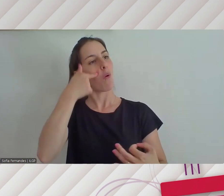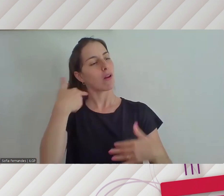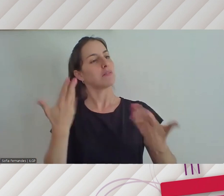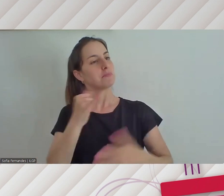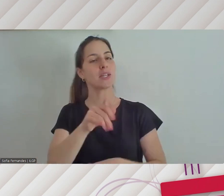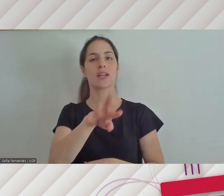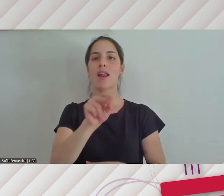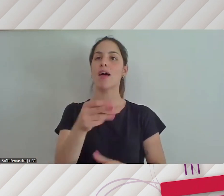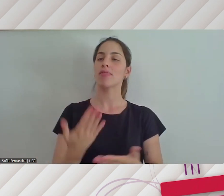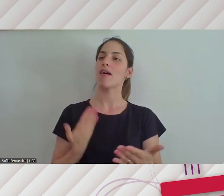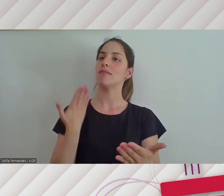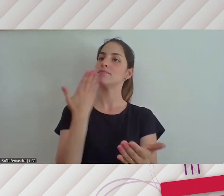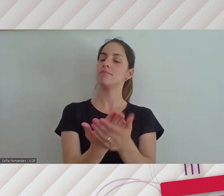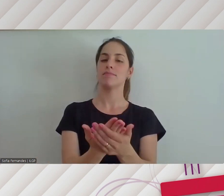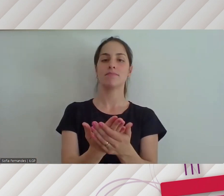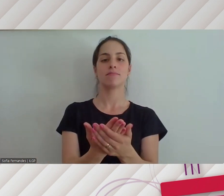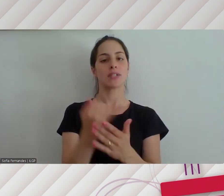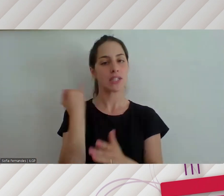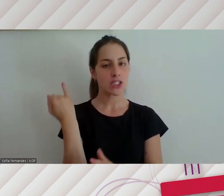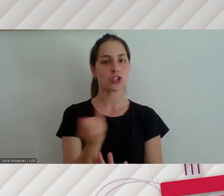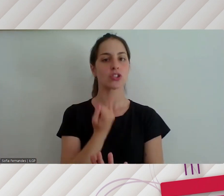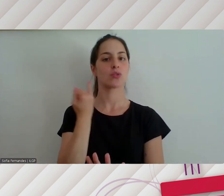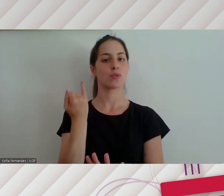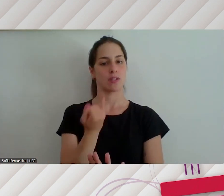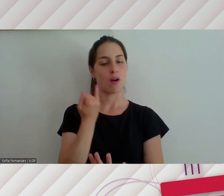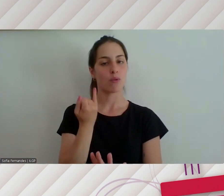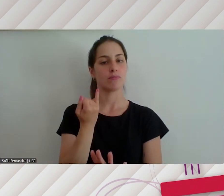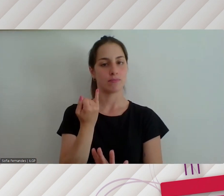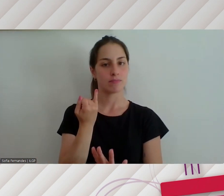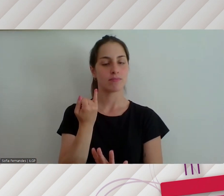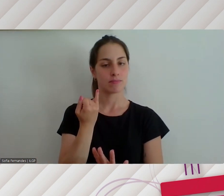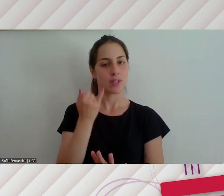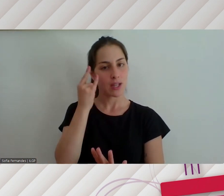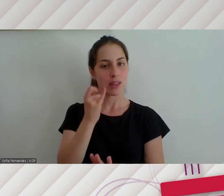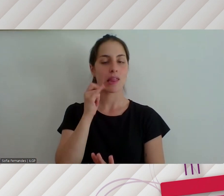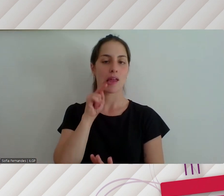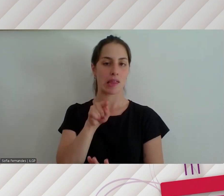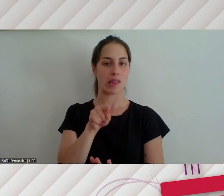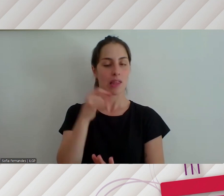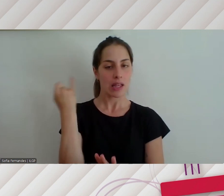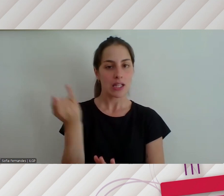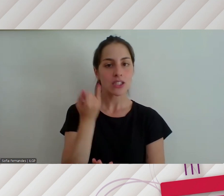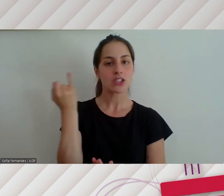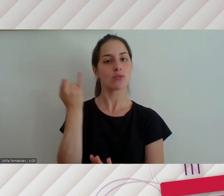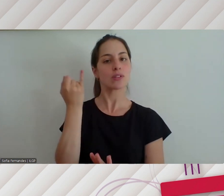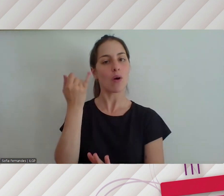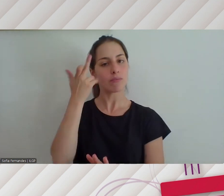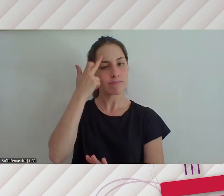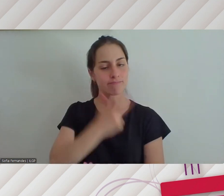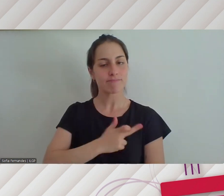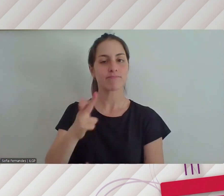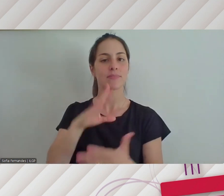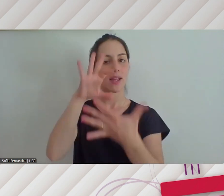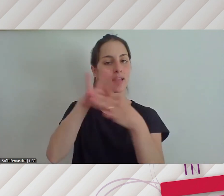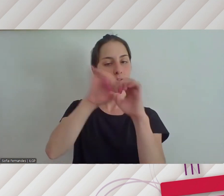propulsora. A ideia de instituição que também foi referida, a instituição que vive e perdura no meio